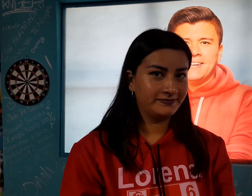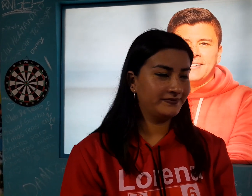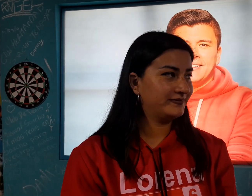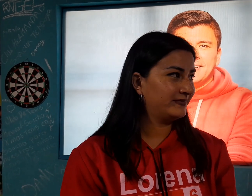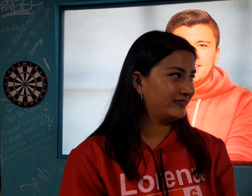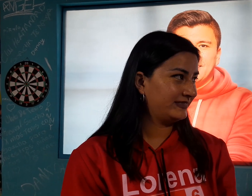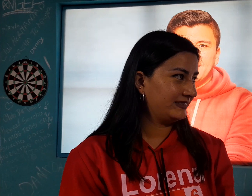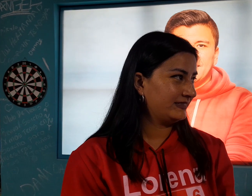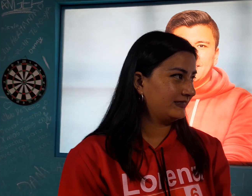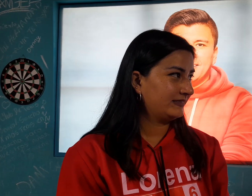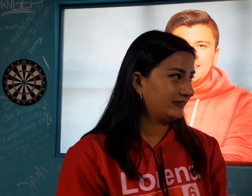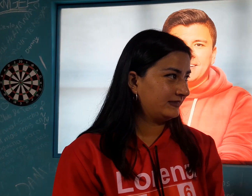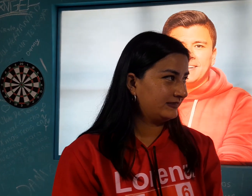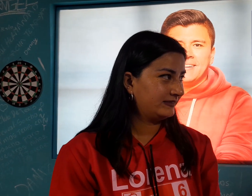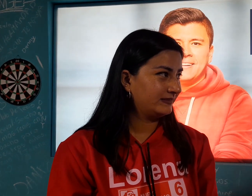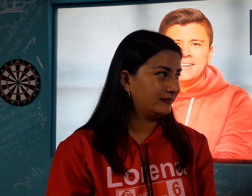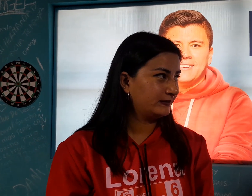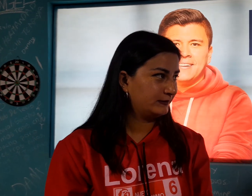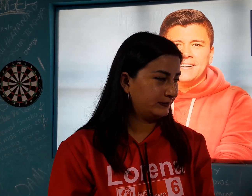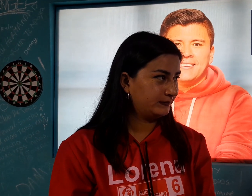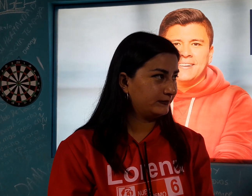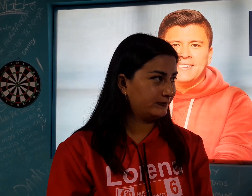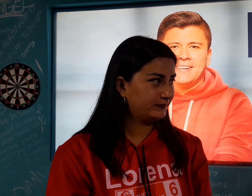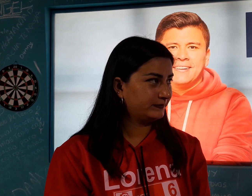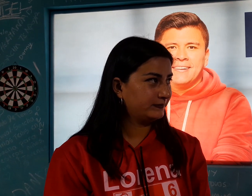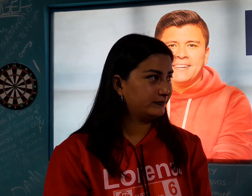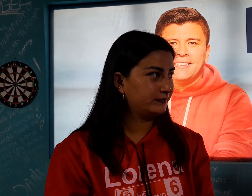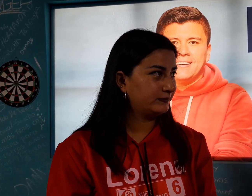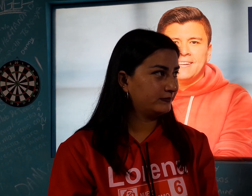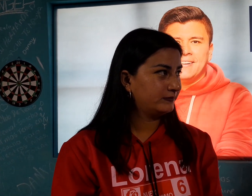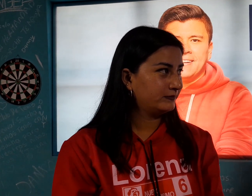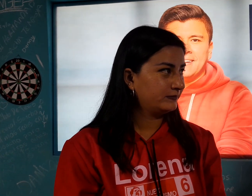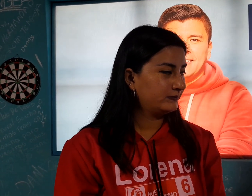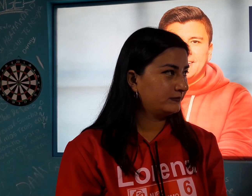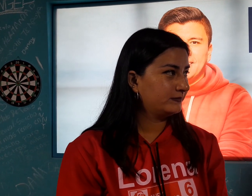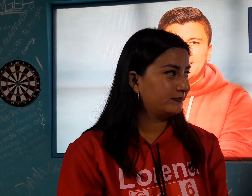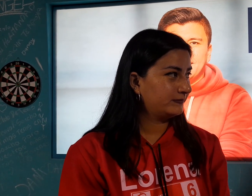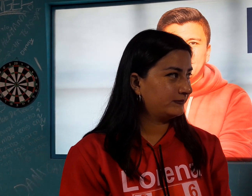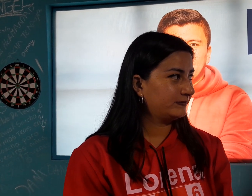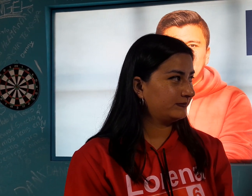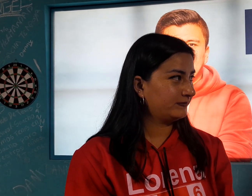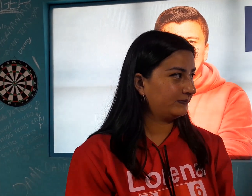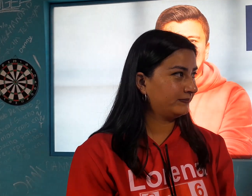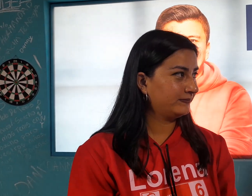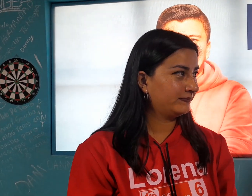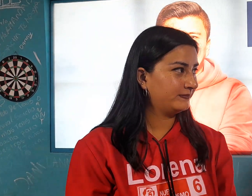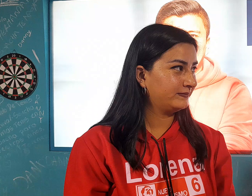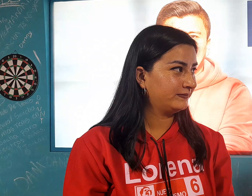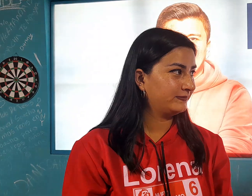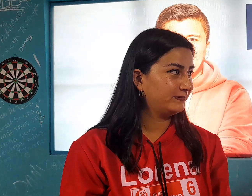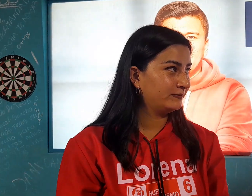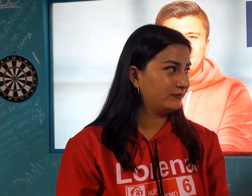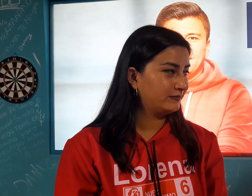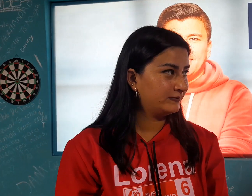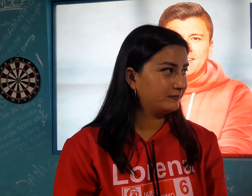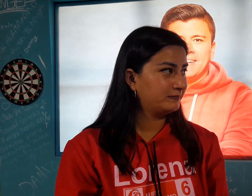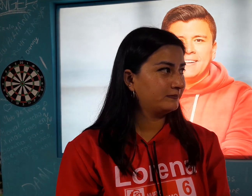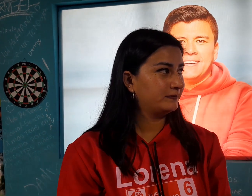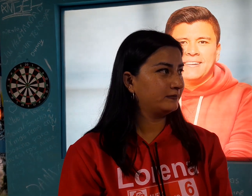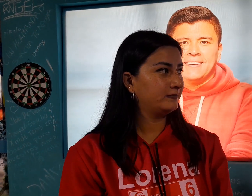municipios, en esta oportunidad al municipio de Soacha. Nos acompaña Lorena, candidata al consejo del municipio de